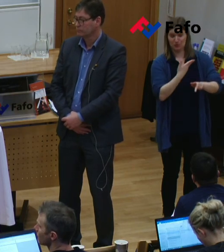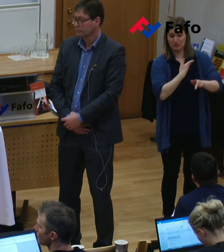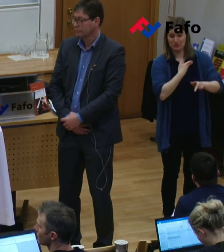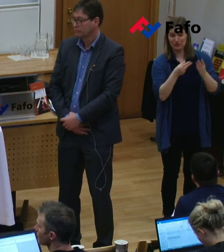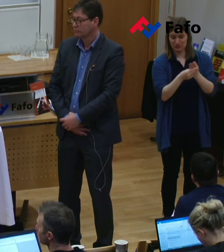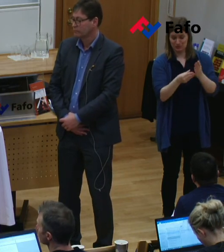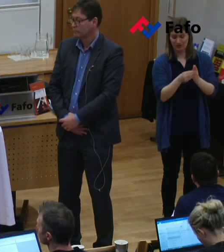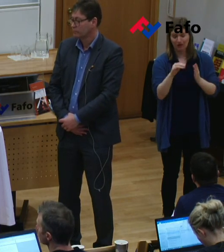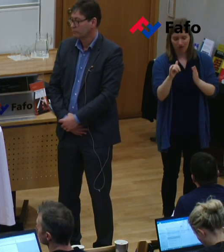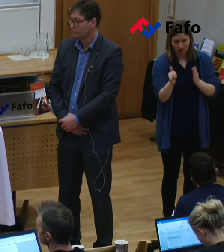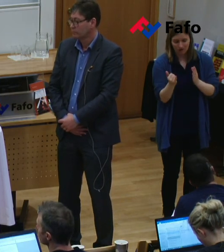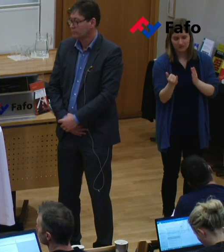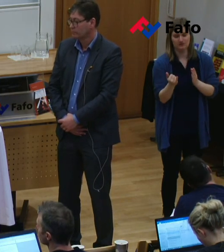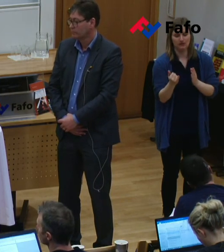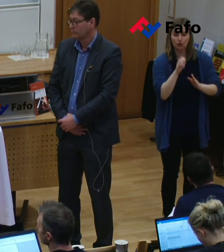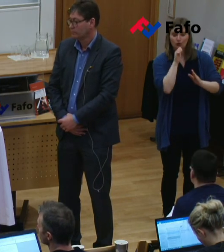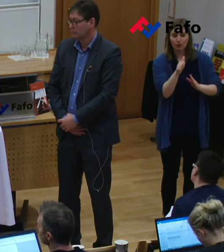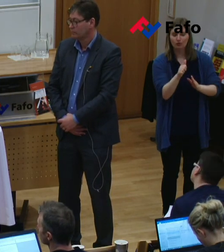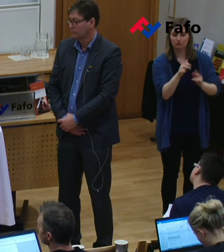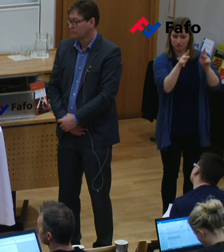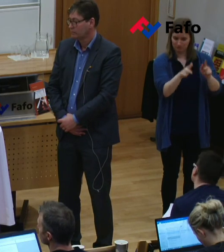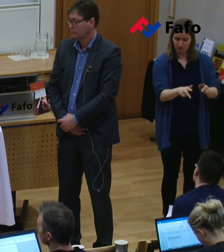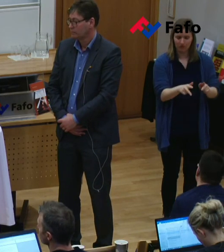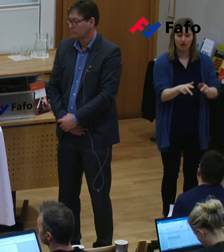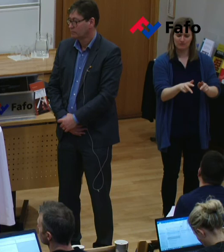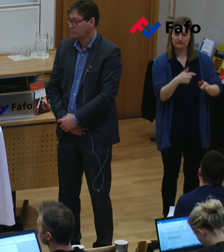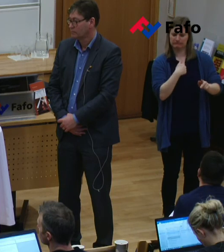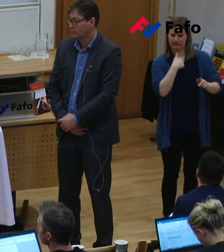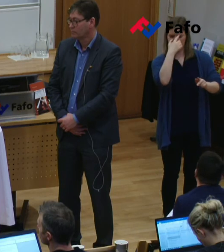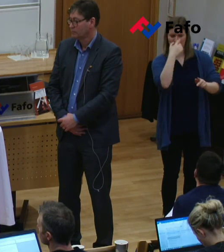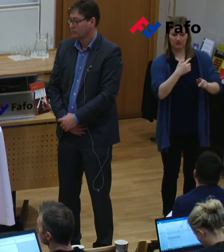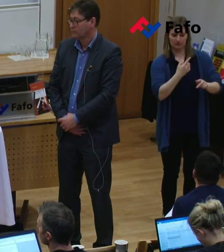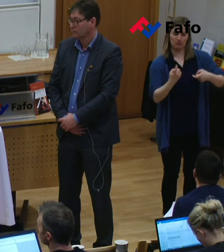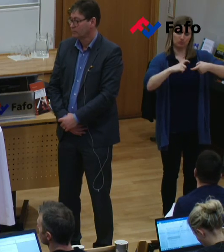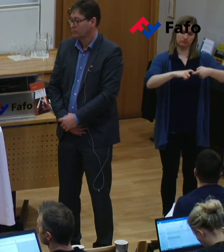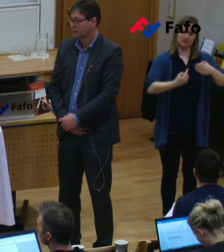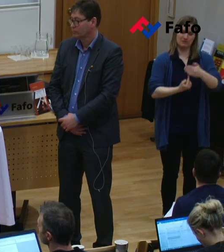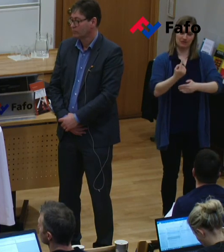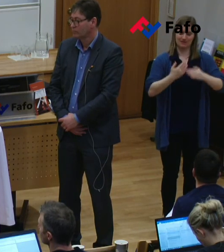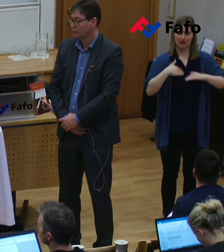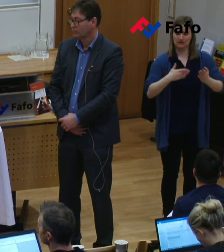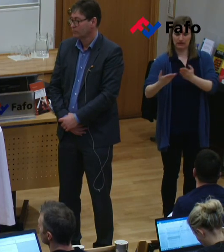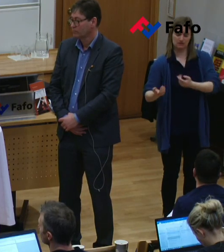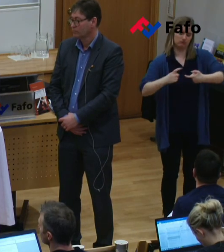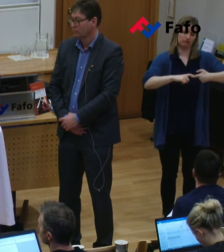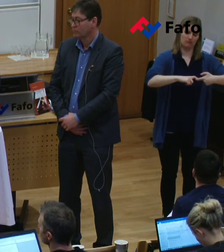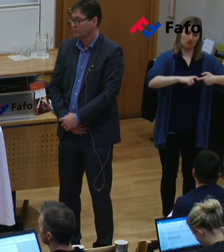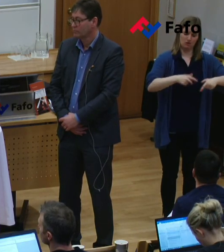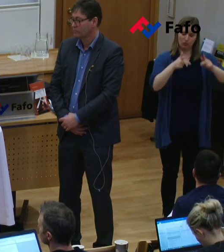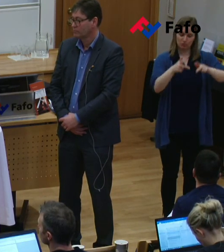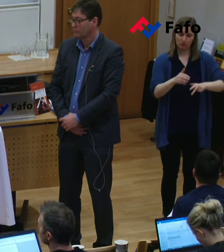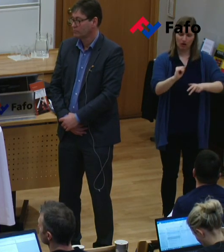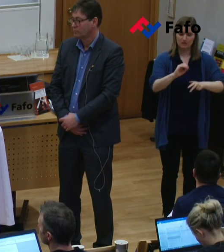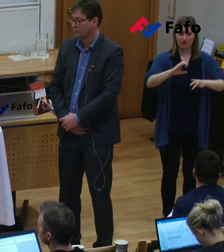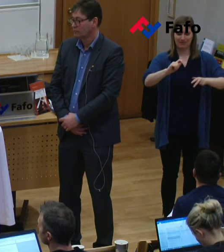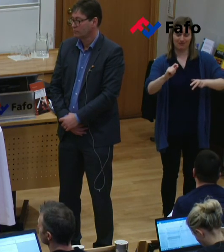på det, og det må man, men jeg mener jo bestemt at man må koble på spesialisthelsetjenesten, og bruke den